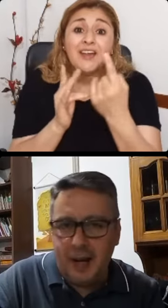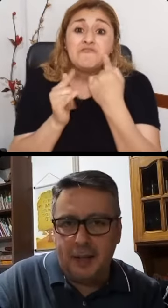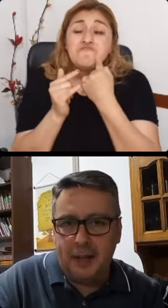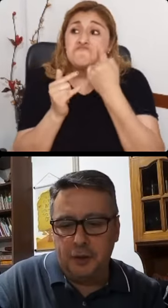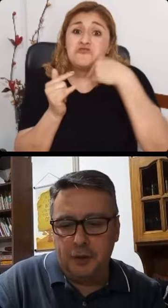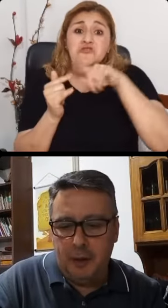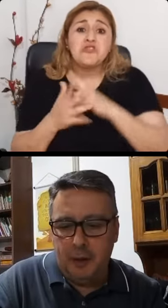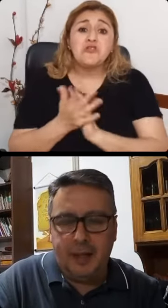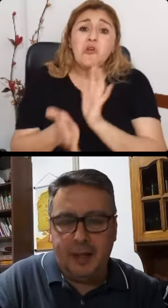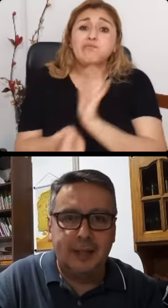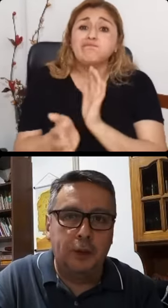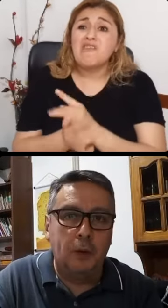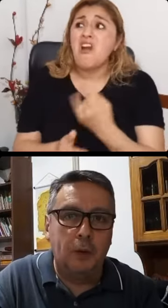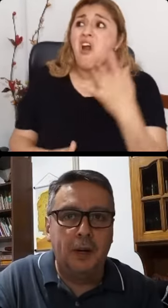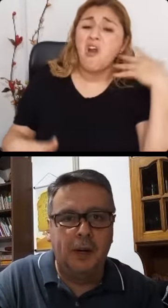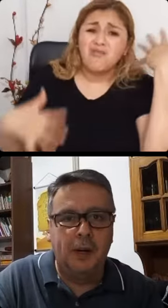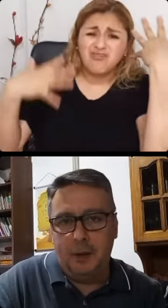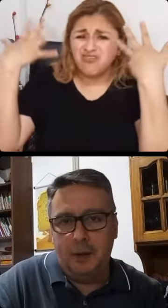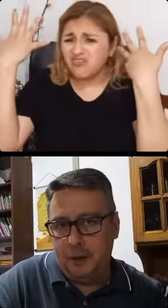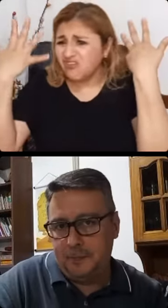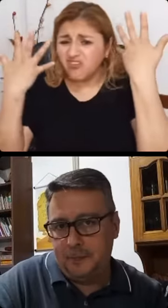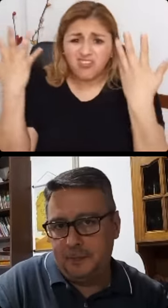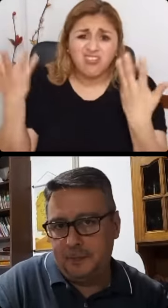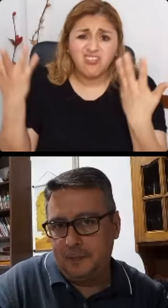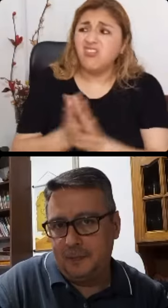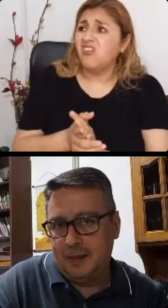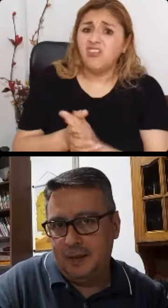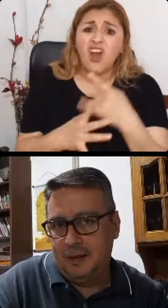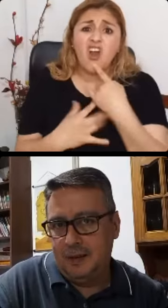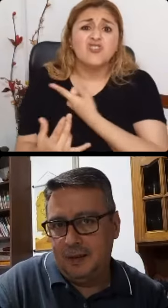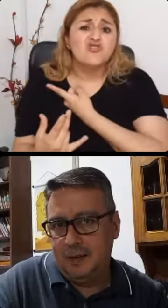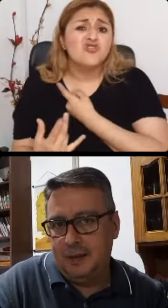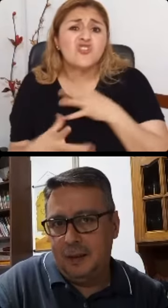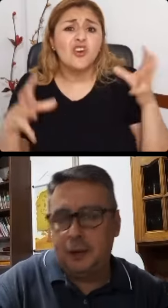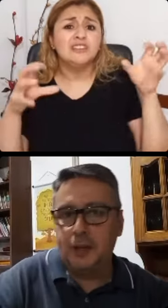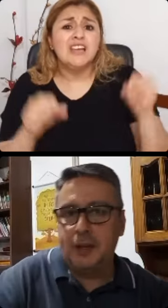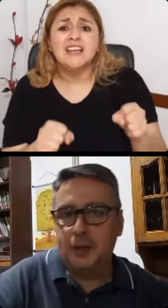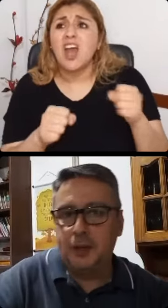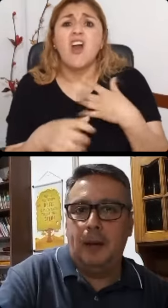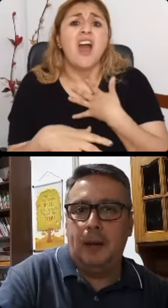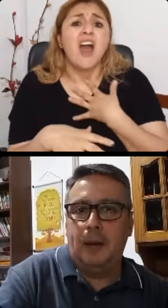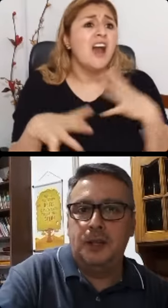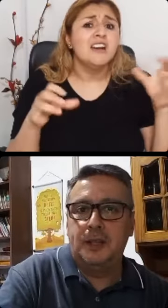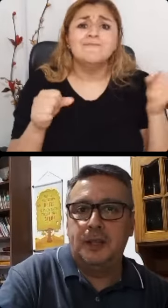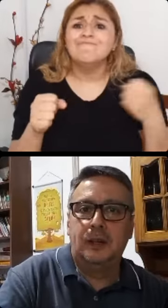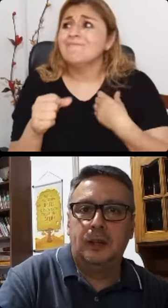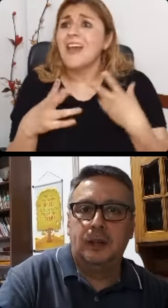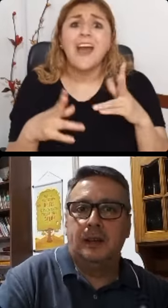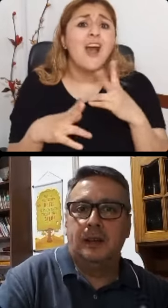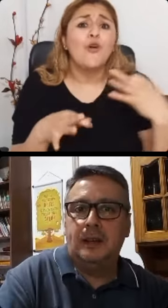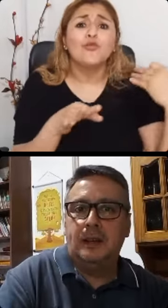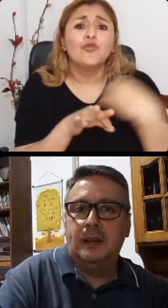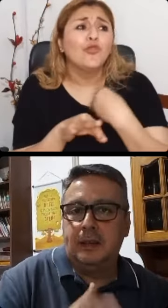agarrarnos para decir esto es bueno o esto es malo entonces nuestra visión